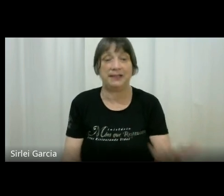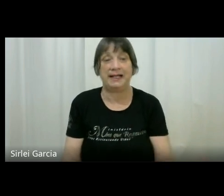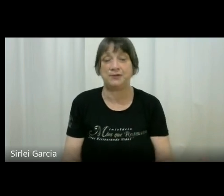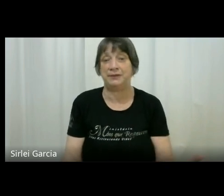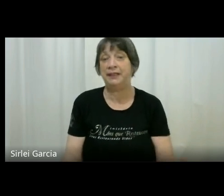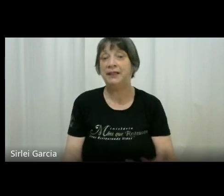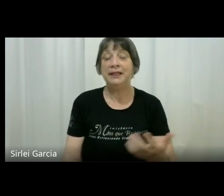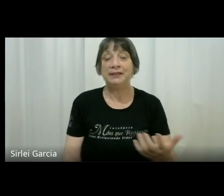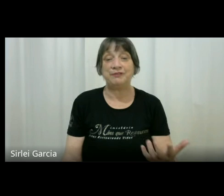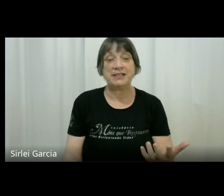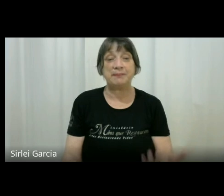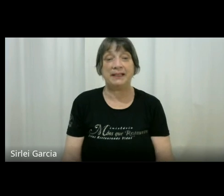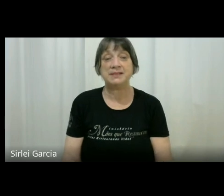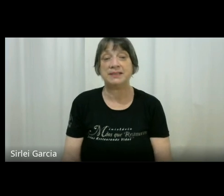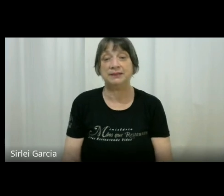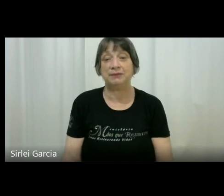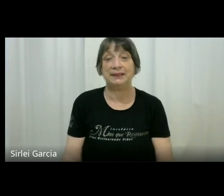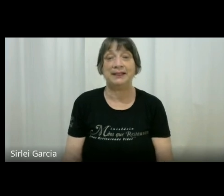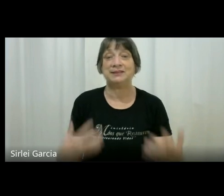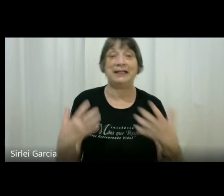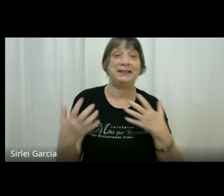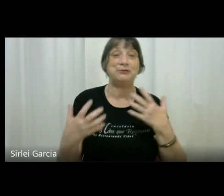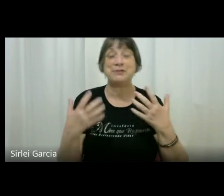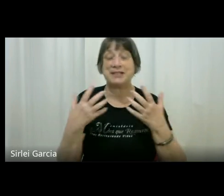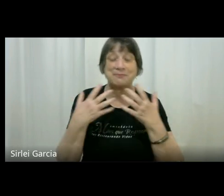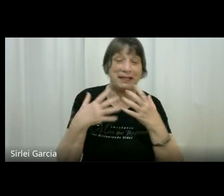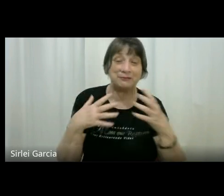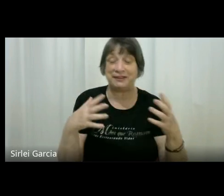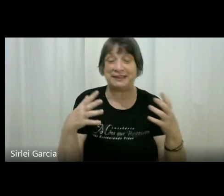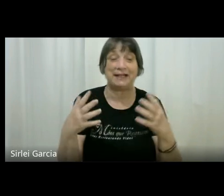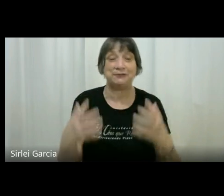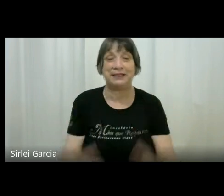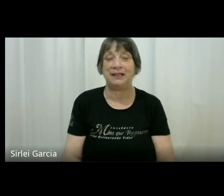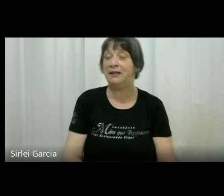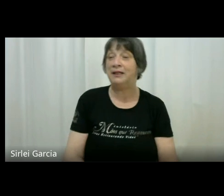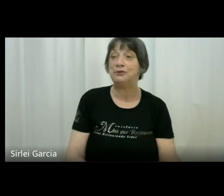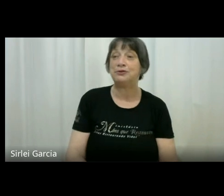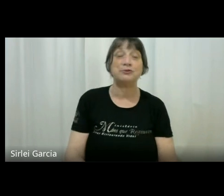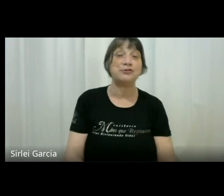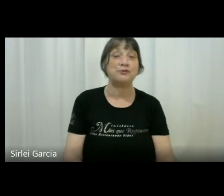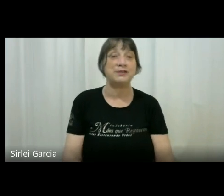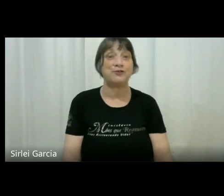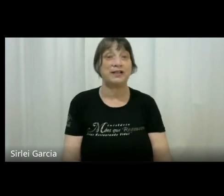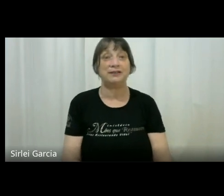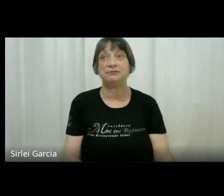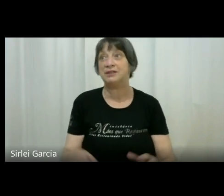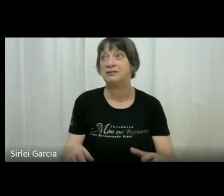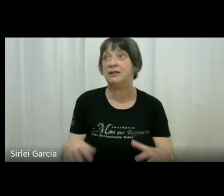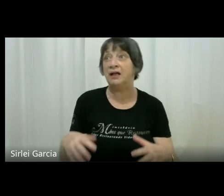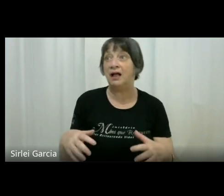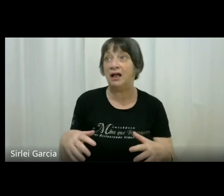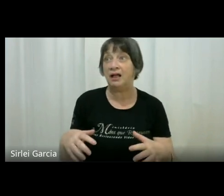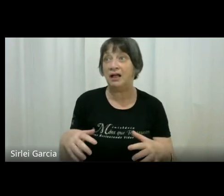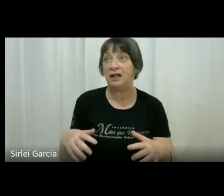Carla, no caso, né? Estivesse palestrando ali, ele estaria entusiasmado, vidrado nela, e os ouvintes ficariam tudo